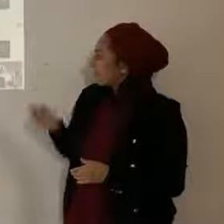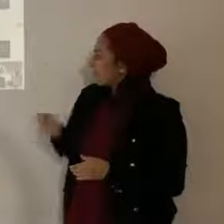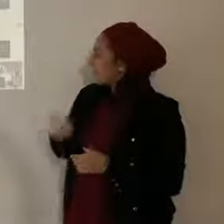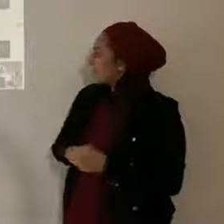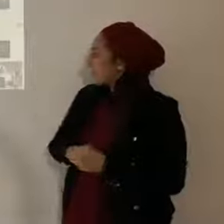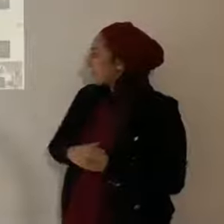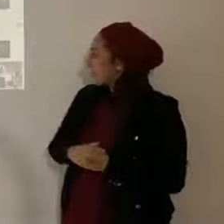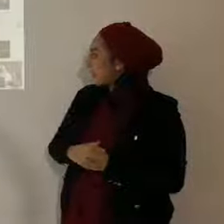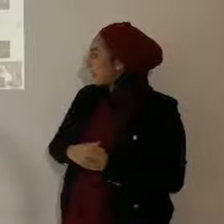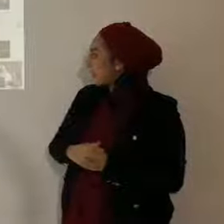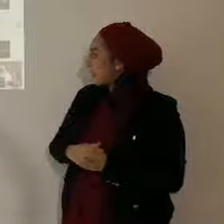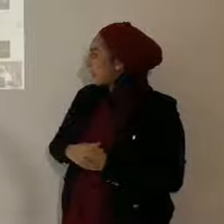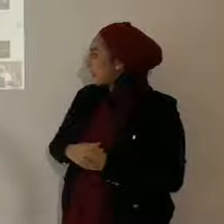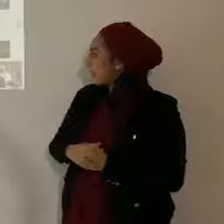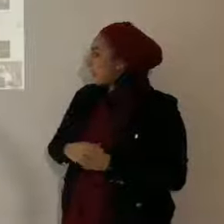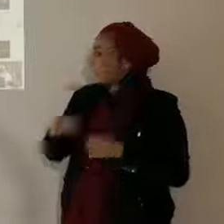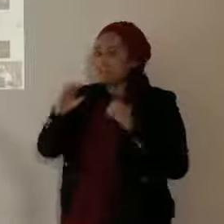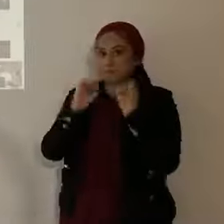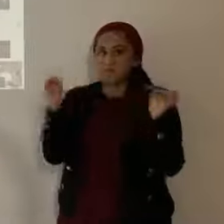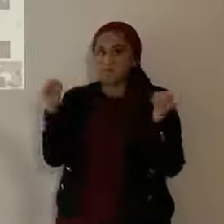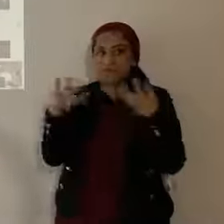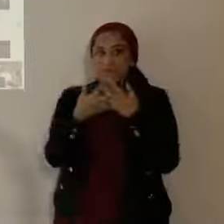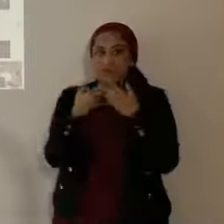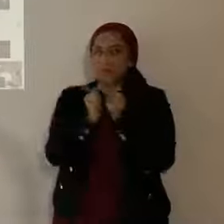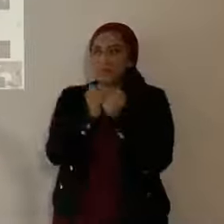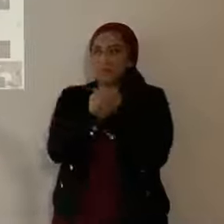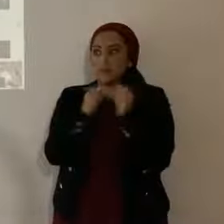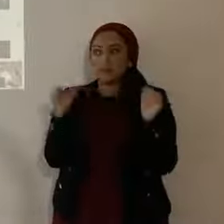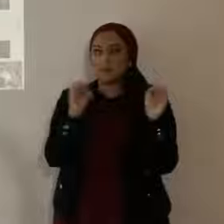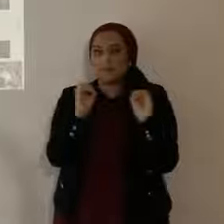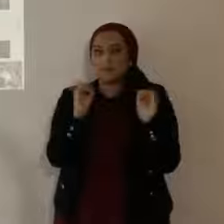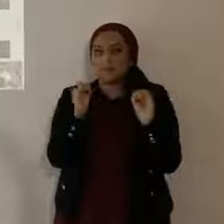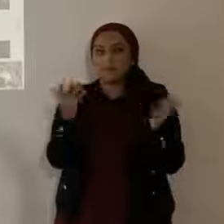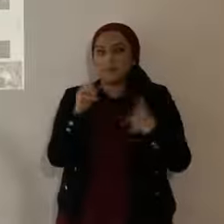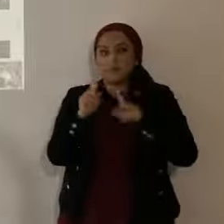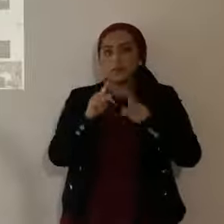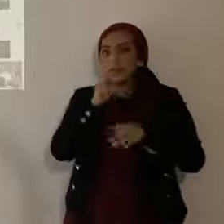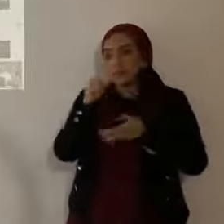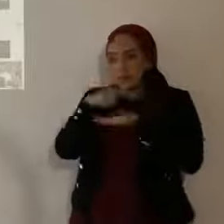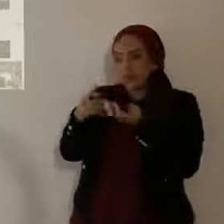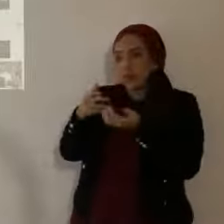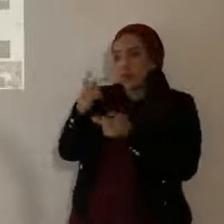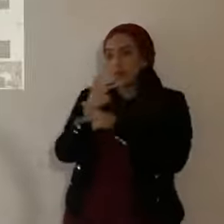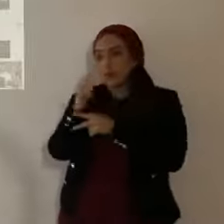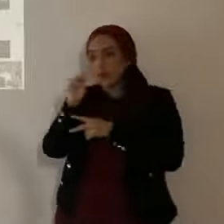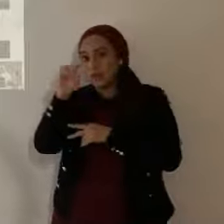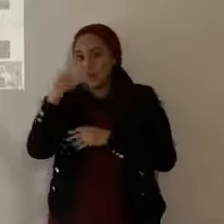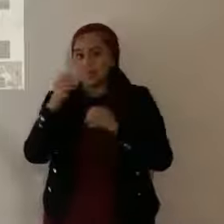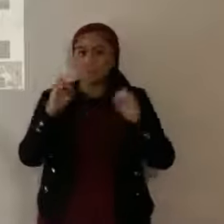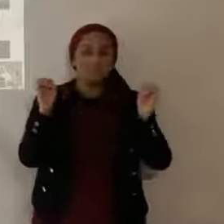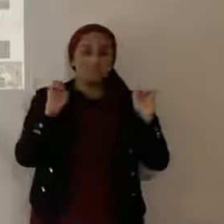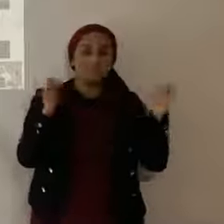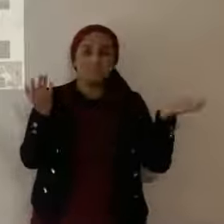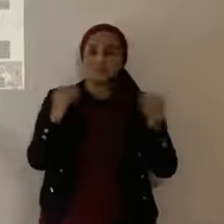y basquetbolista. Nada que tenga que ver con la salvación, nada que tenga que ver con guardar la bendita Torah de nuestro Elohim Yahweh. Vamos